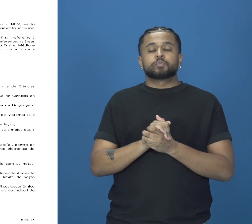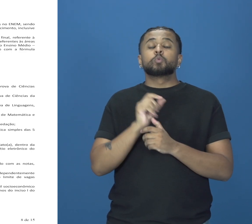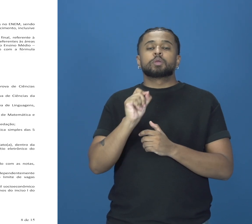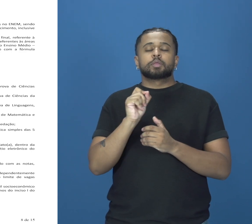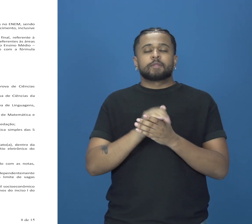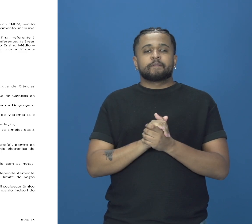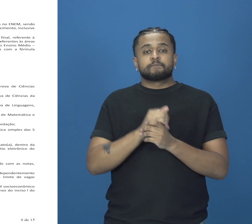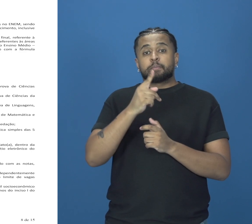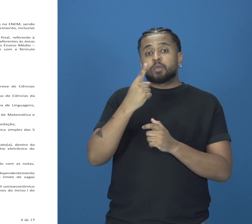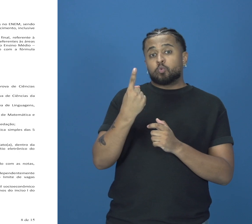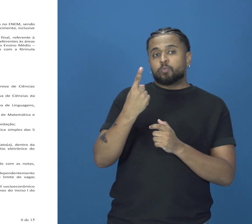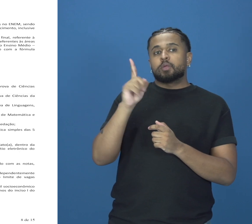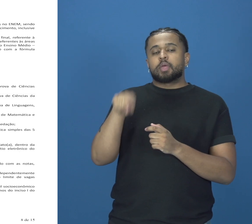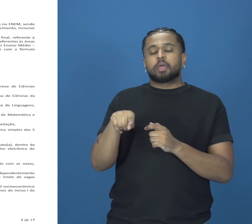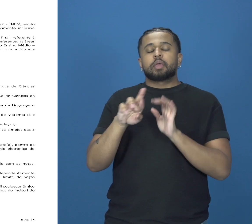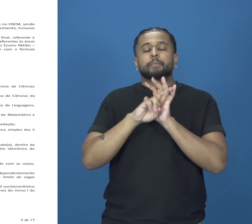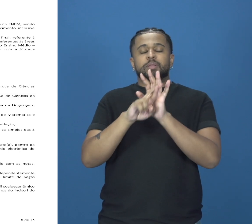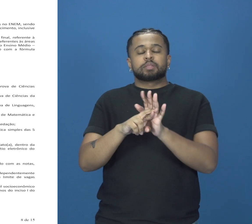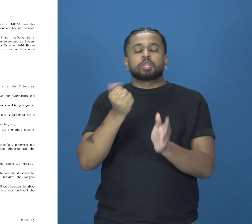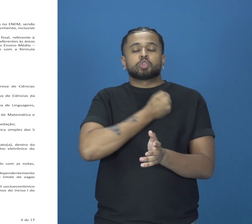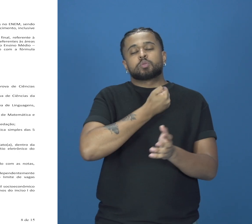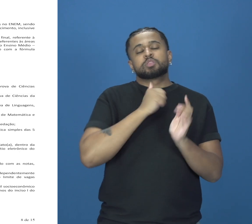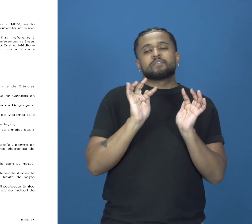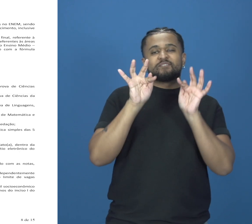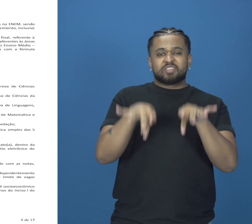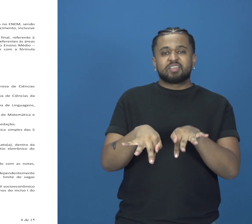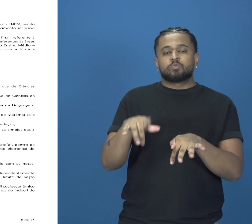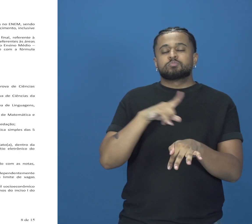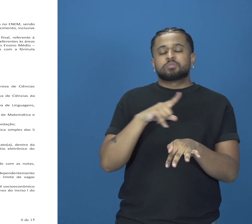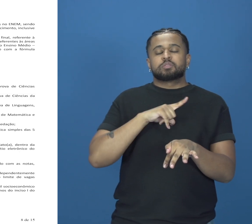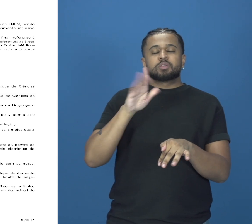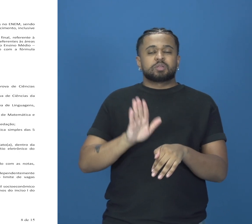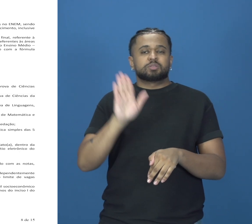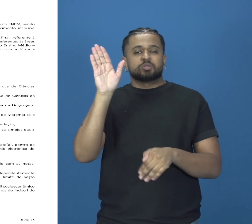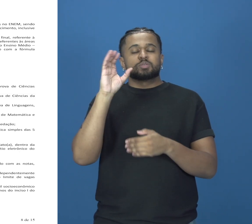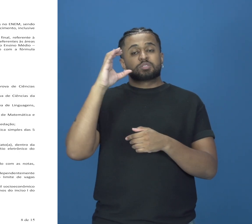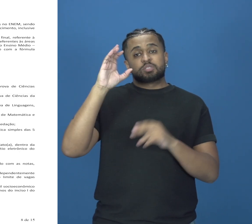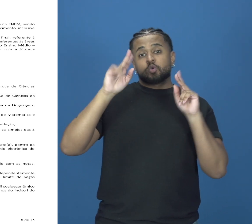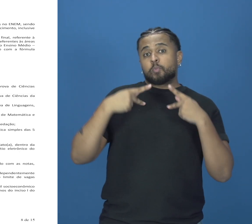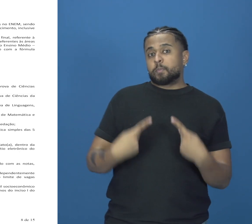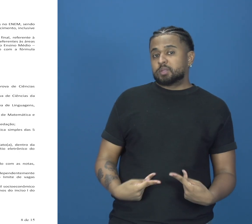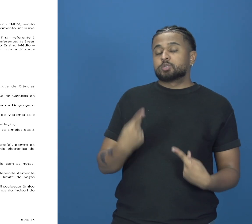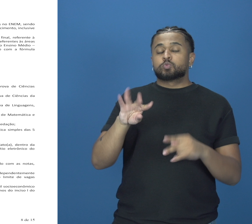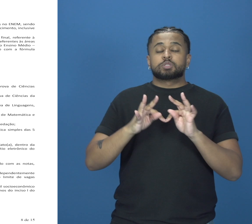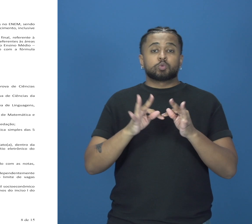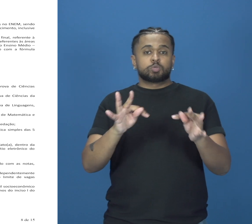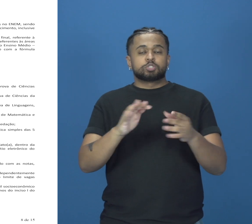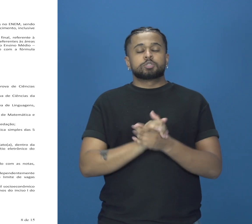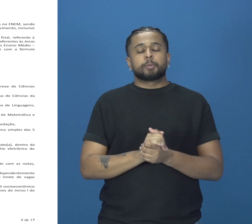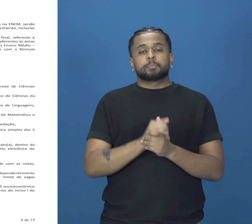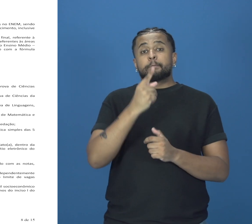que P1 representa a nota final obtida pelo candidato na prova de Ciências Humanas e suas